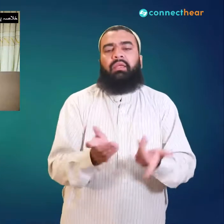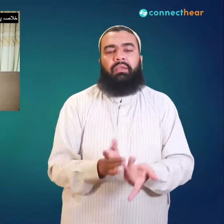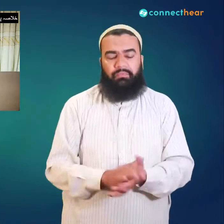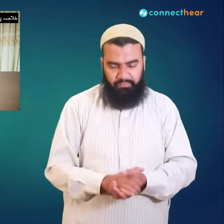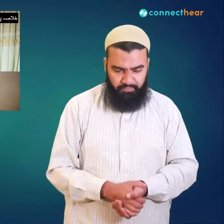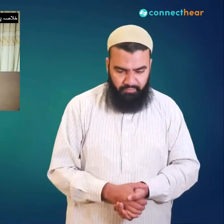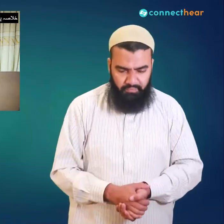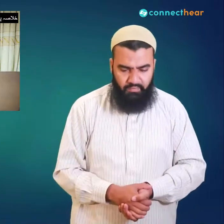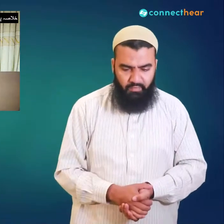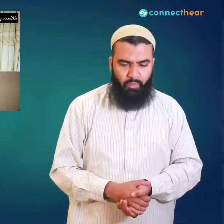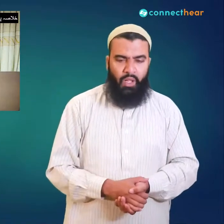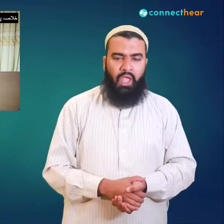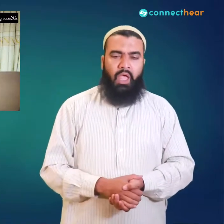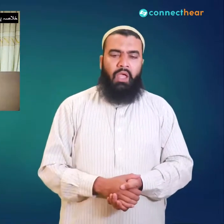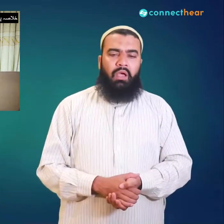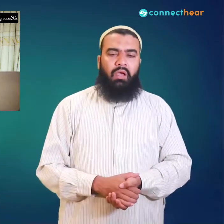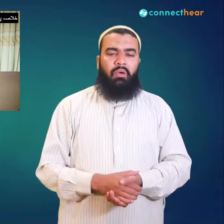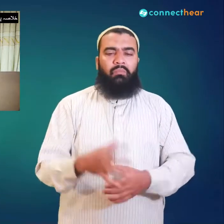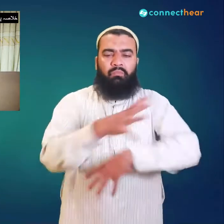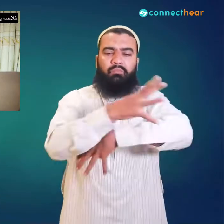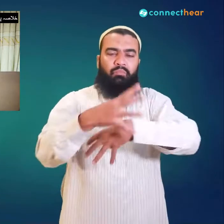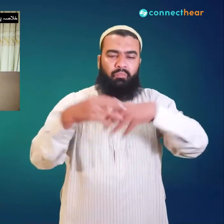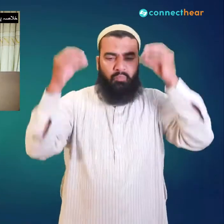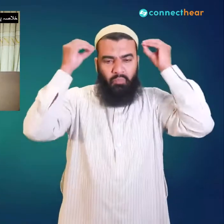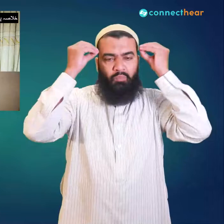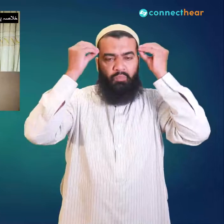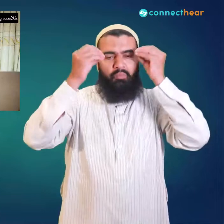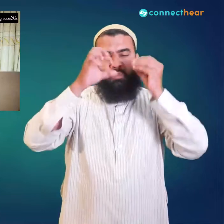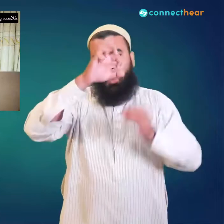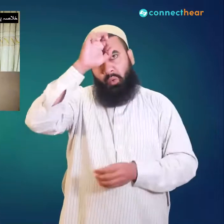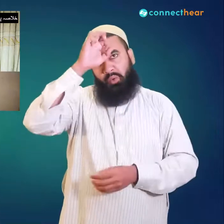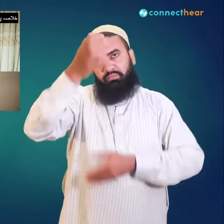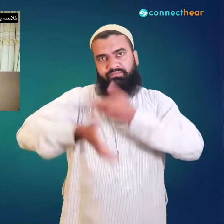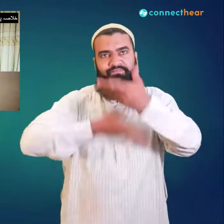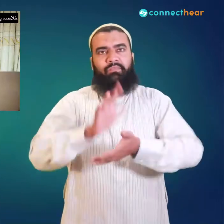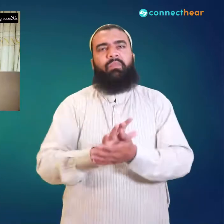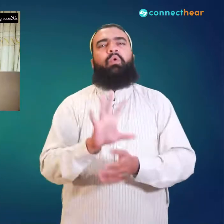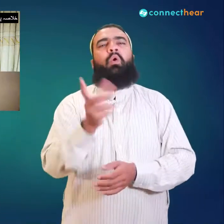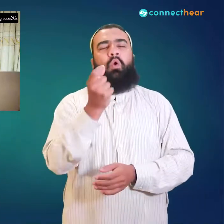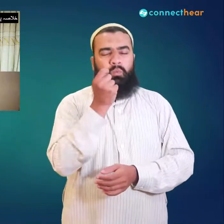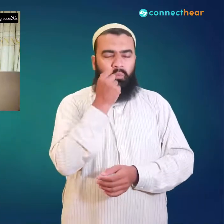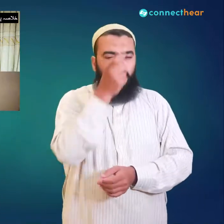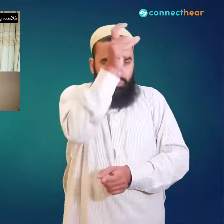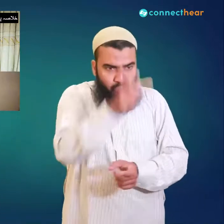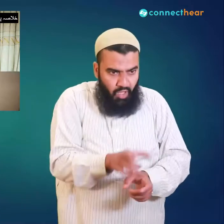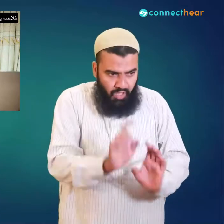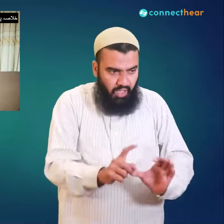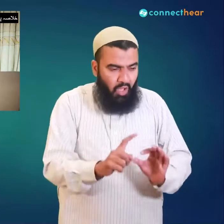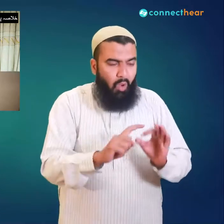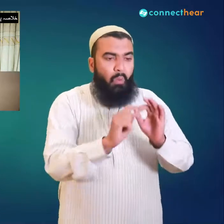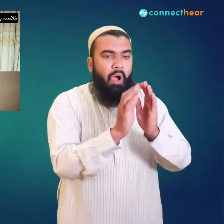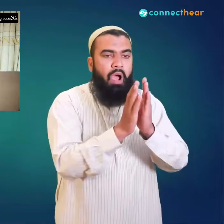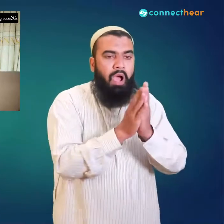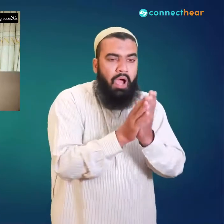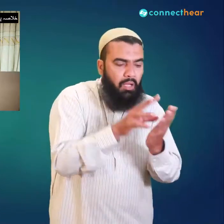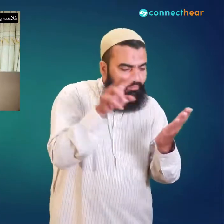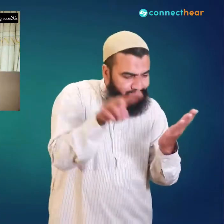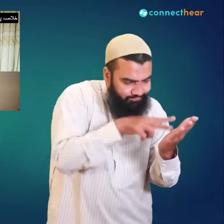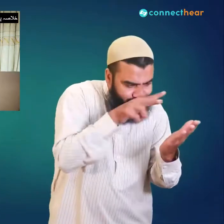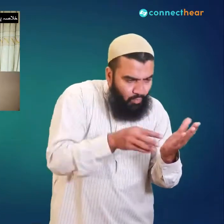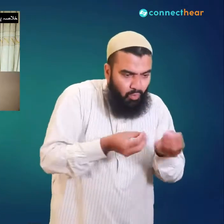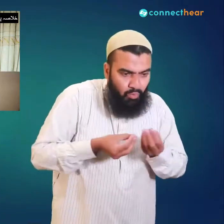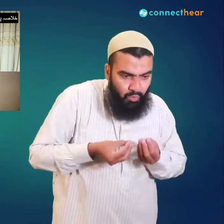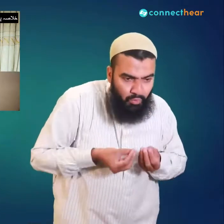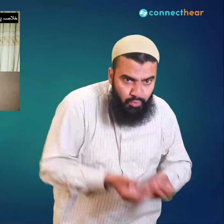تلاوت کی ابتدا کرے تو اعوذ باللہ اور بسم اللہ دونوں کے ساتھ اس کو ابتدا کرنی ہوگی، لیکن